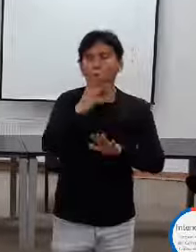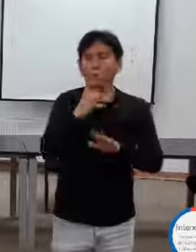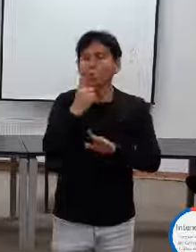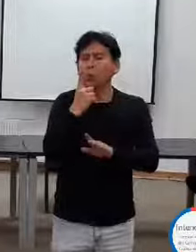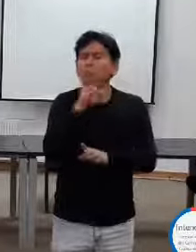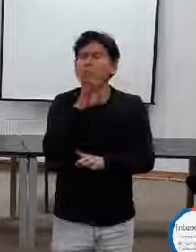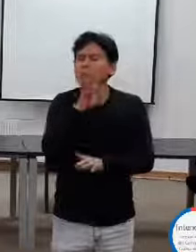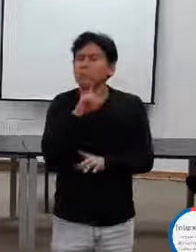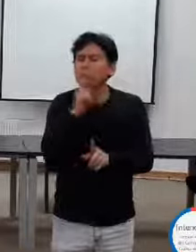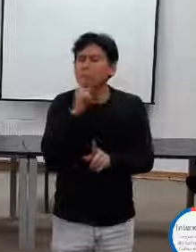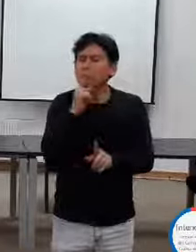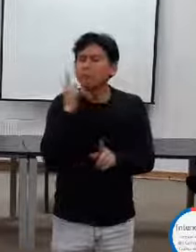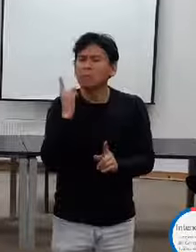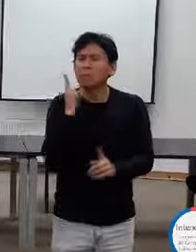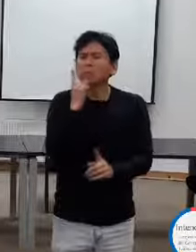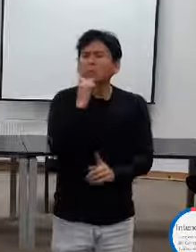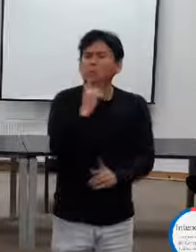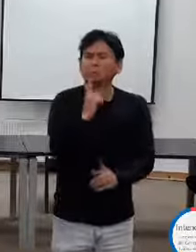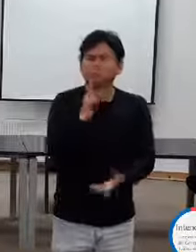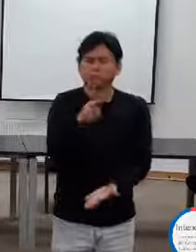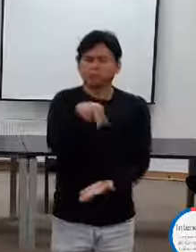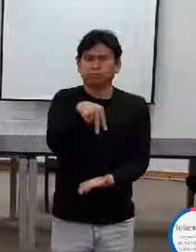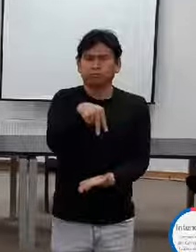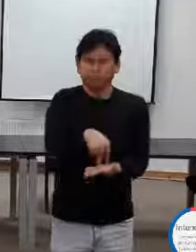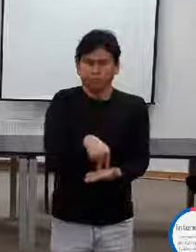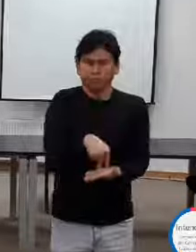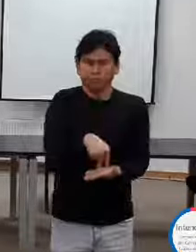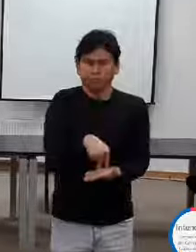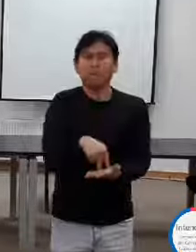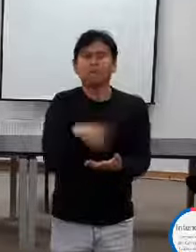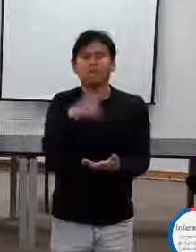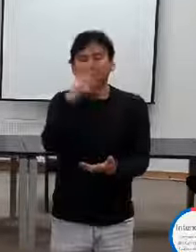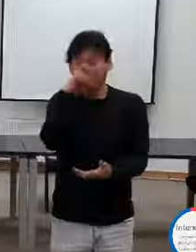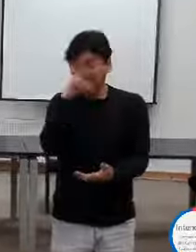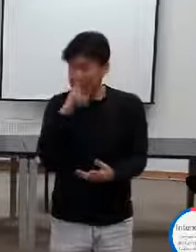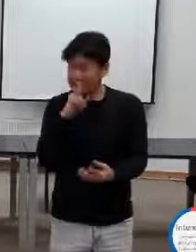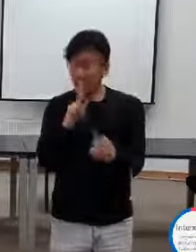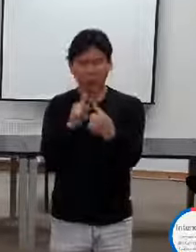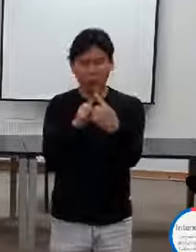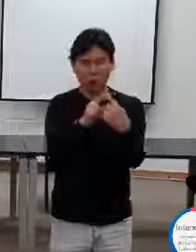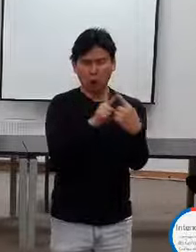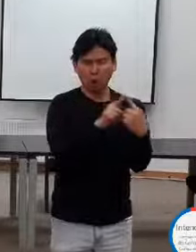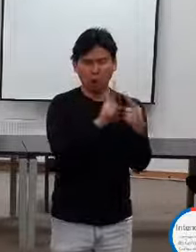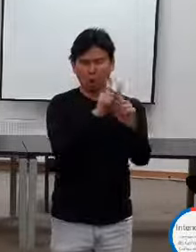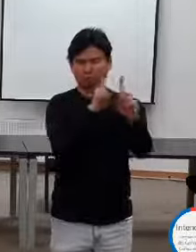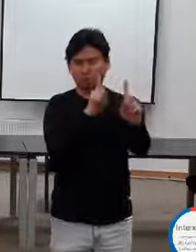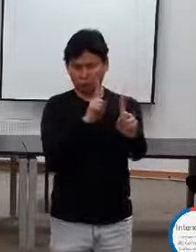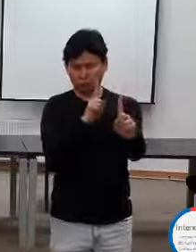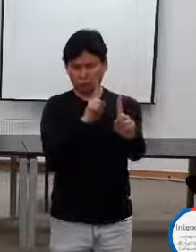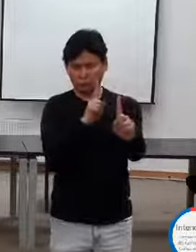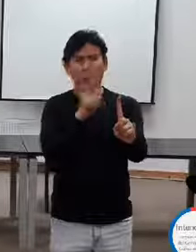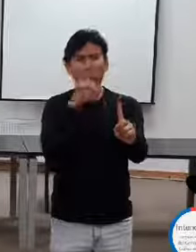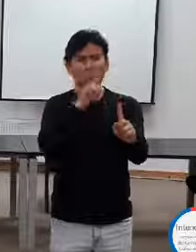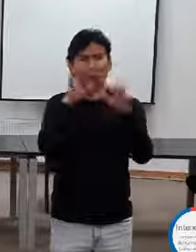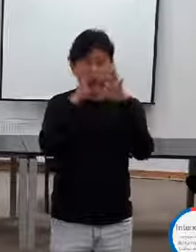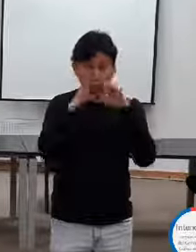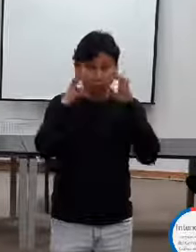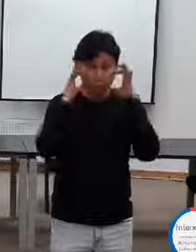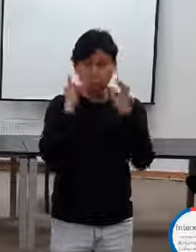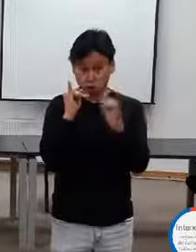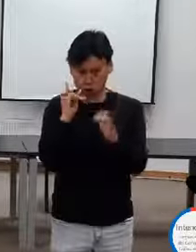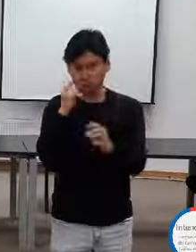un minuto de presentación en el cual aparentemente tuvo contacto con distanciamiento social y con el uso de elementos de